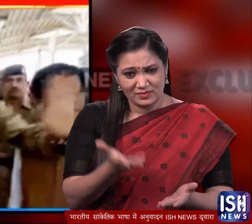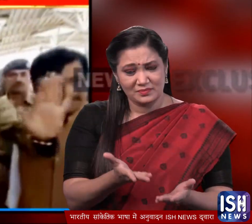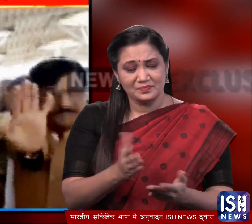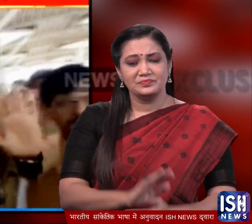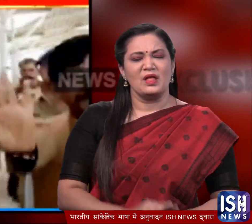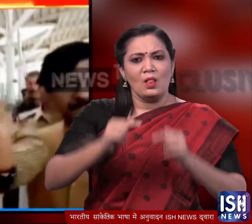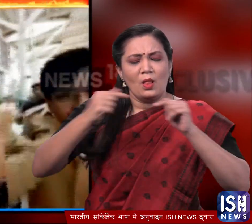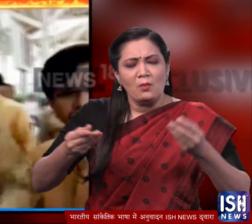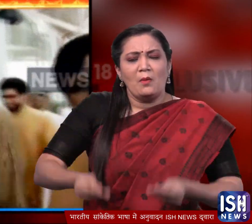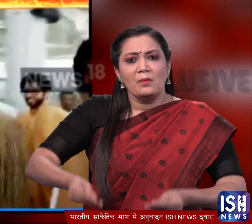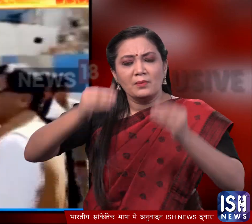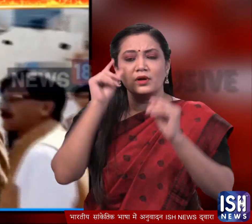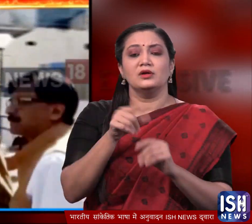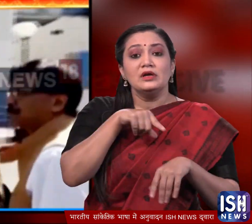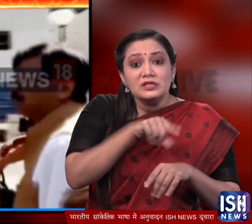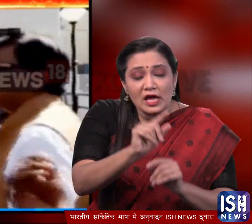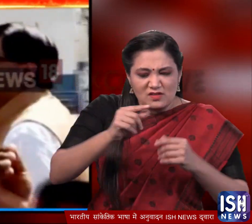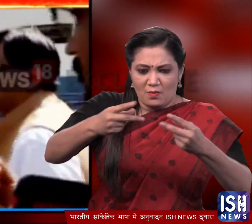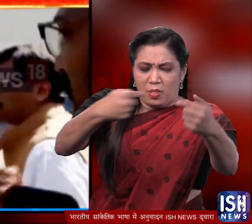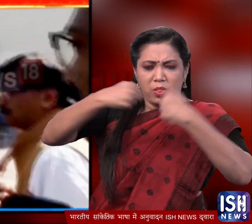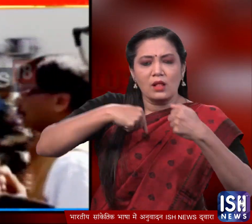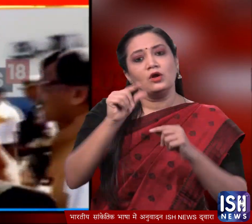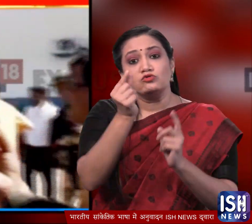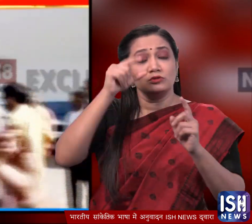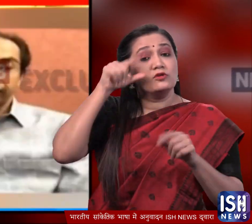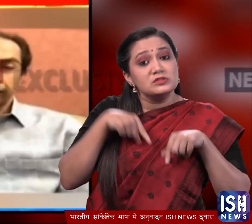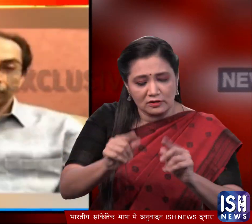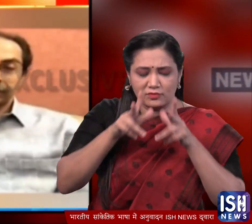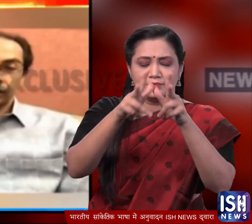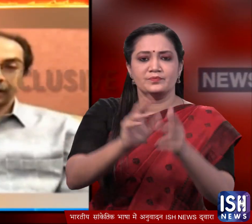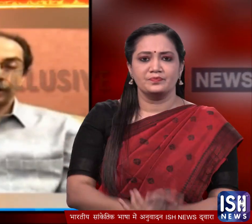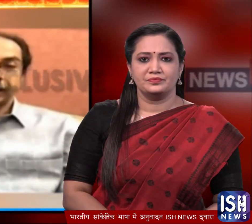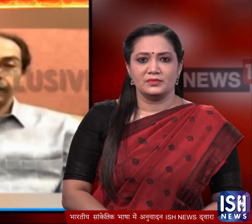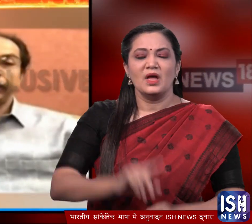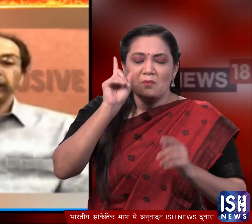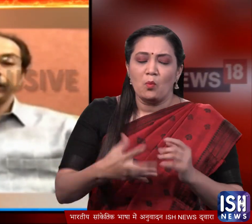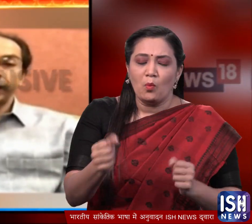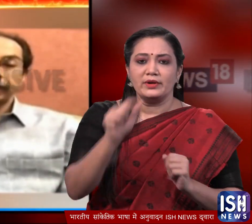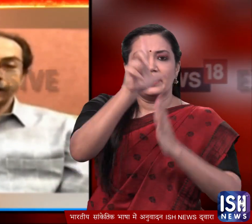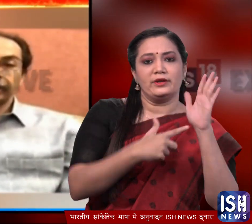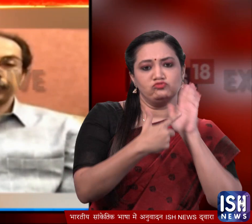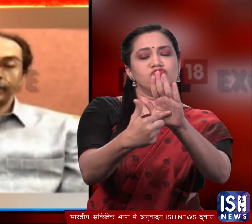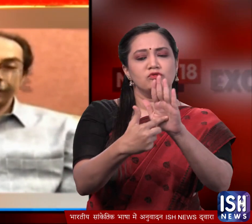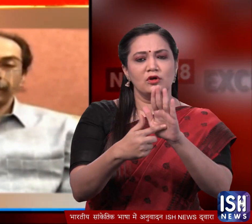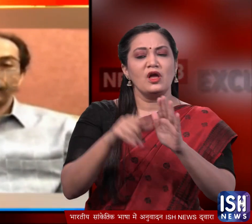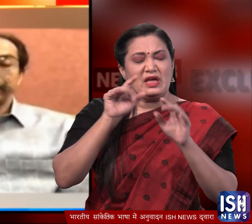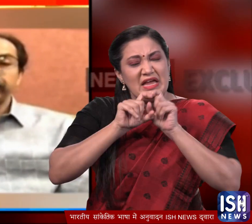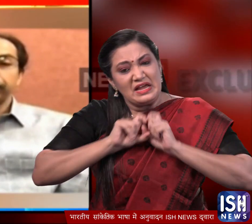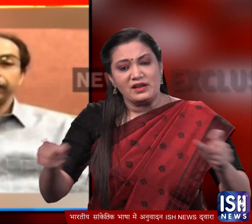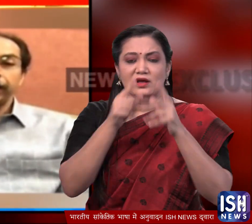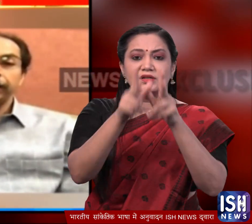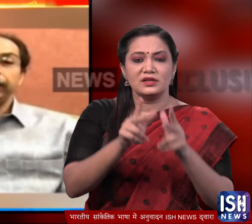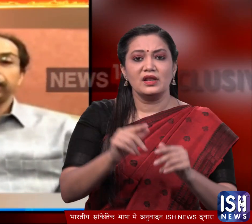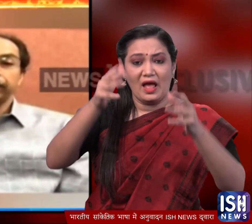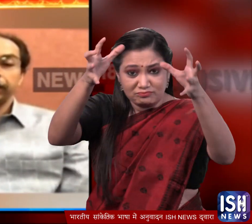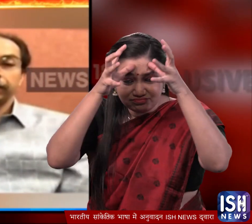की ओर से हमले तेज हुए तो जवाब देने के लिए खुद मुख्यमंत्री उद्धव ठाकरे सामने आए। केंद्राचं पत्र दाखवायचं आहे की त्याच्यात त्यांनी स्पेसिफिक म्हटलेलं आहे